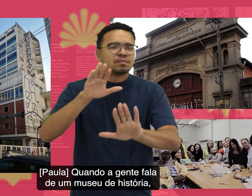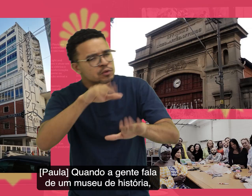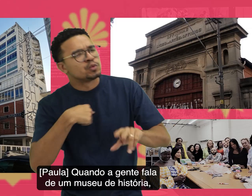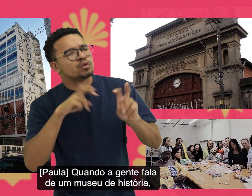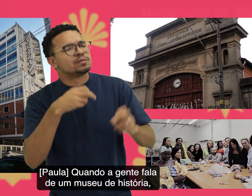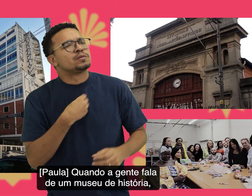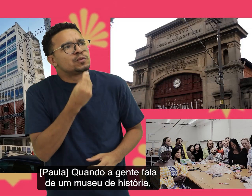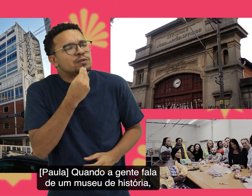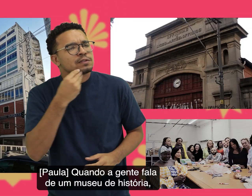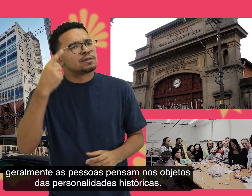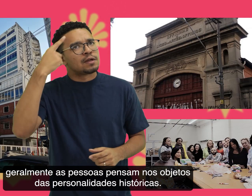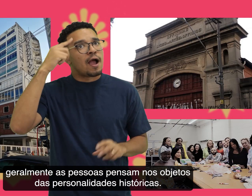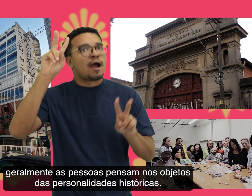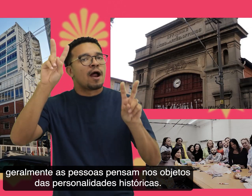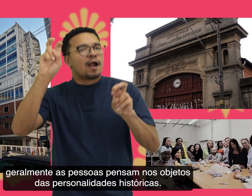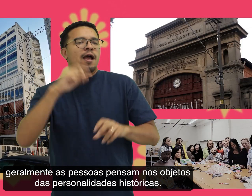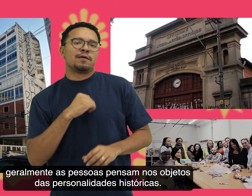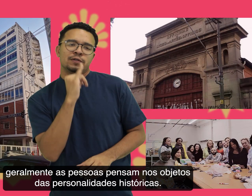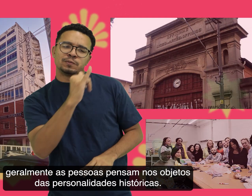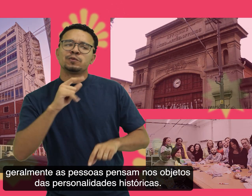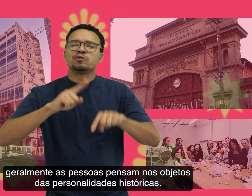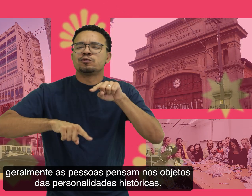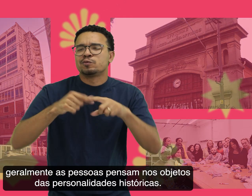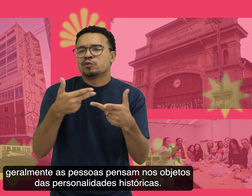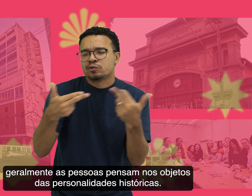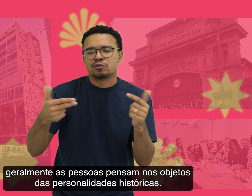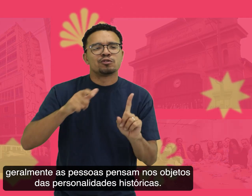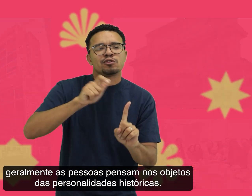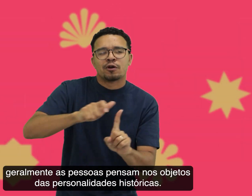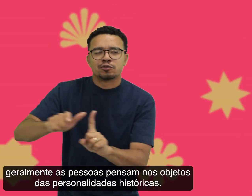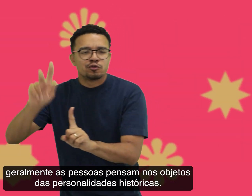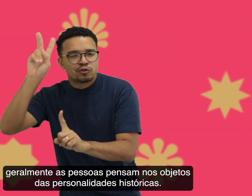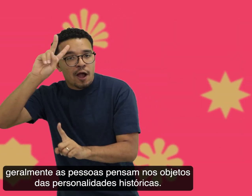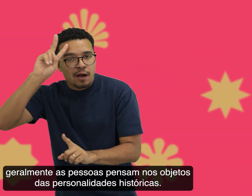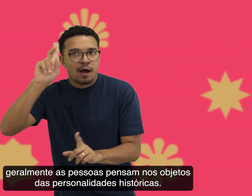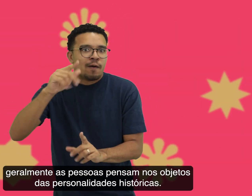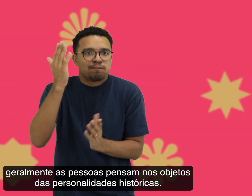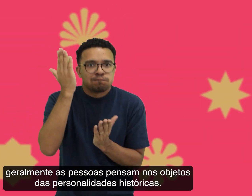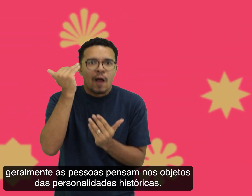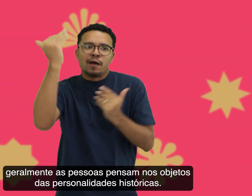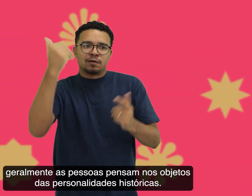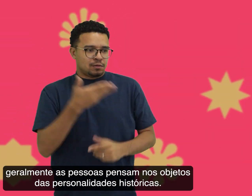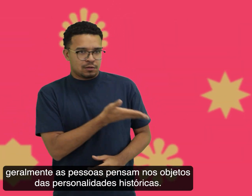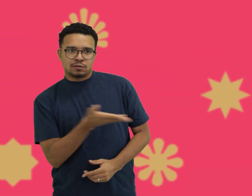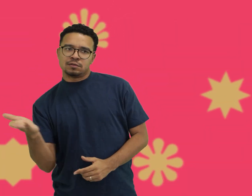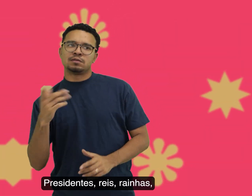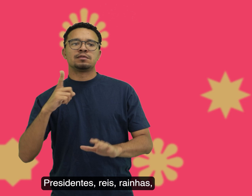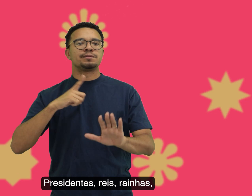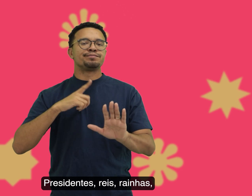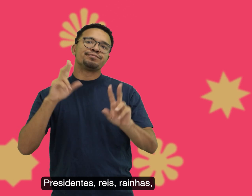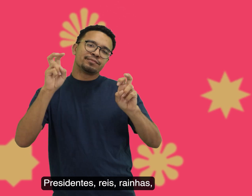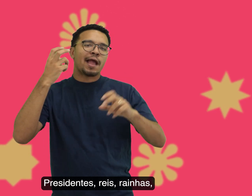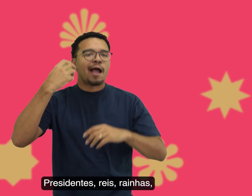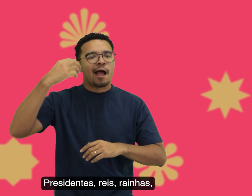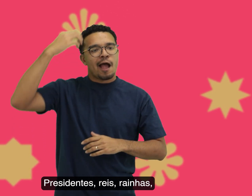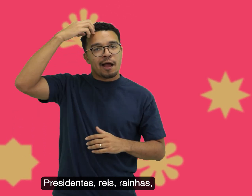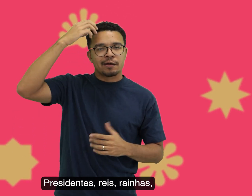Quando a gente fala de um museu de história, geralmente as pessoas pensam nos objetos das personalidades